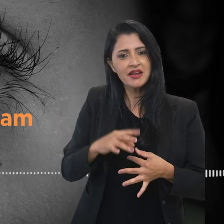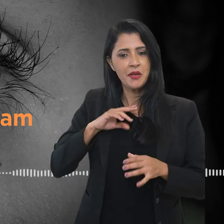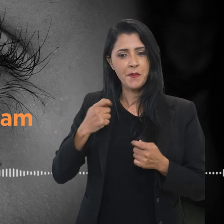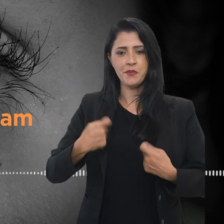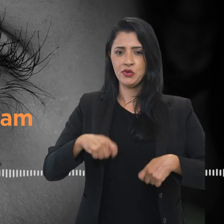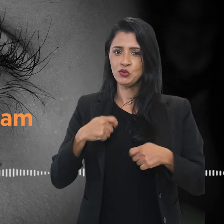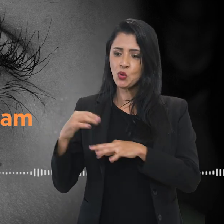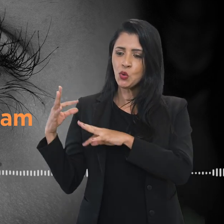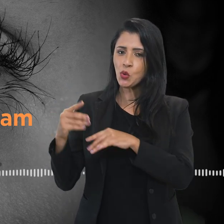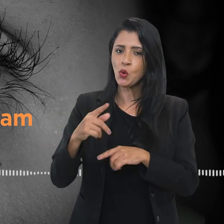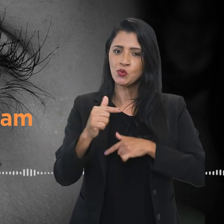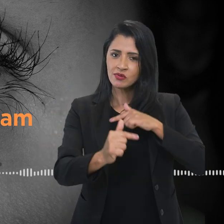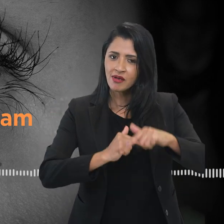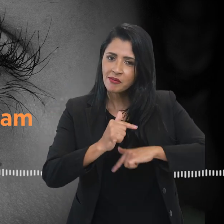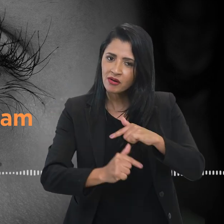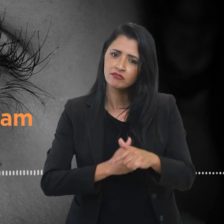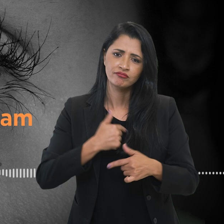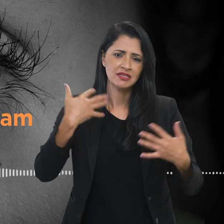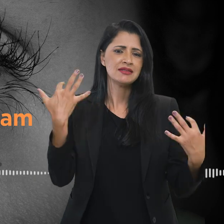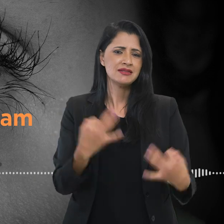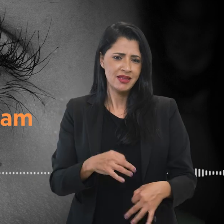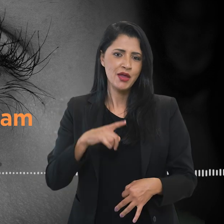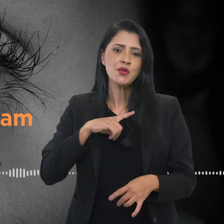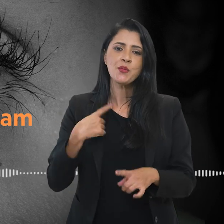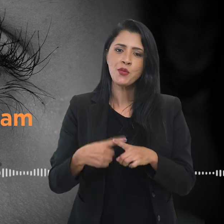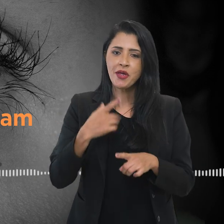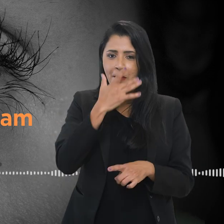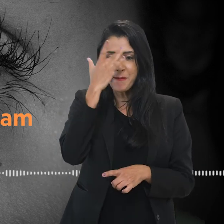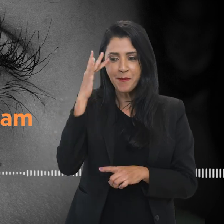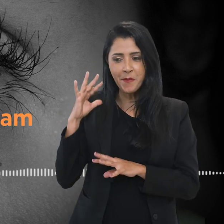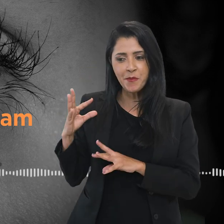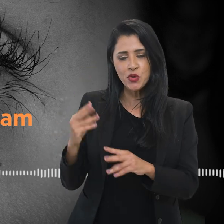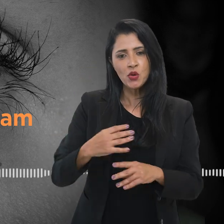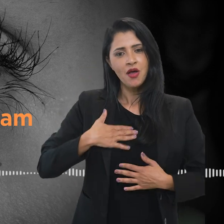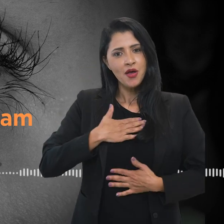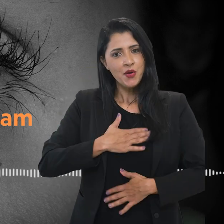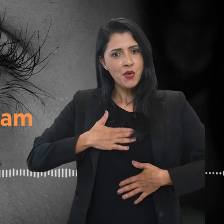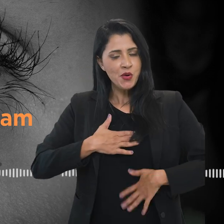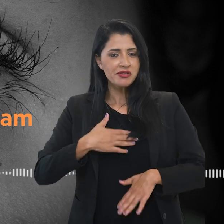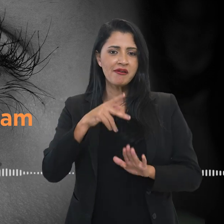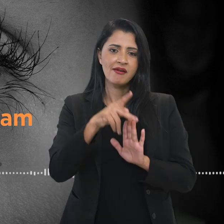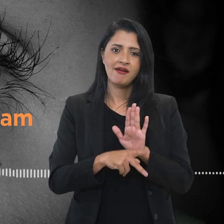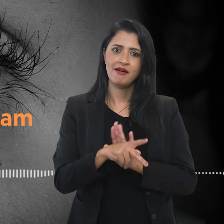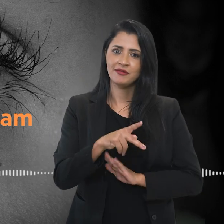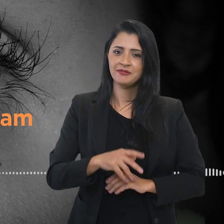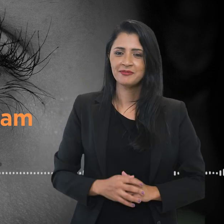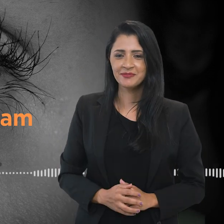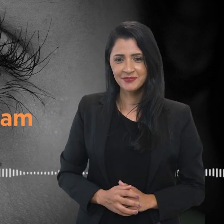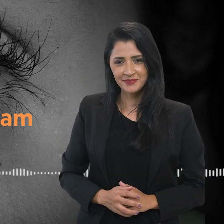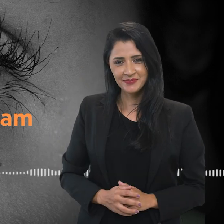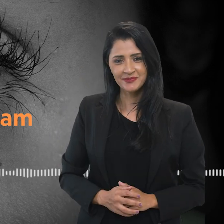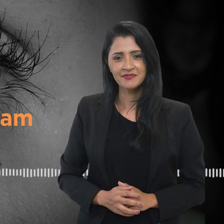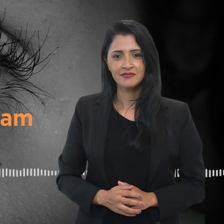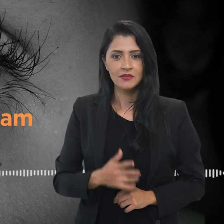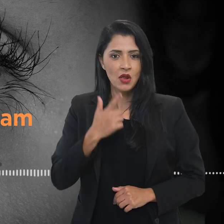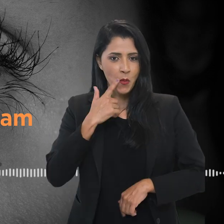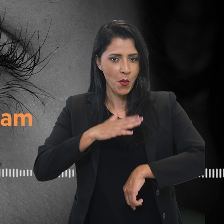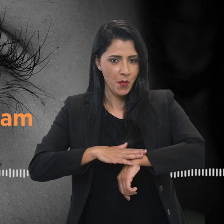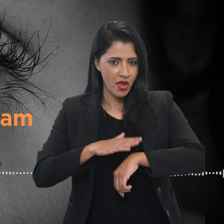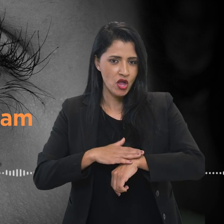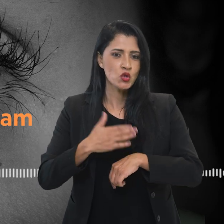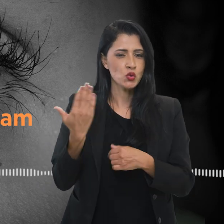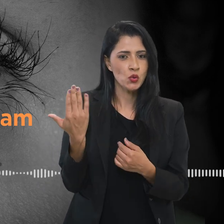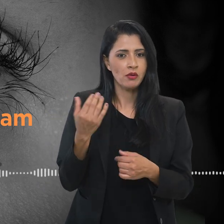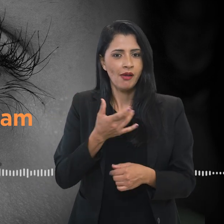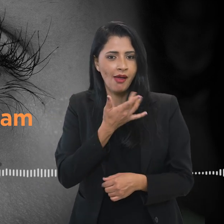a gente precisou colocar todo mundo trabalhando. Isso deu muito certo, porque todas as pessoas gostaram muito do projeto. Hora de